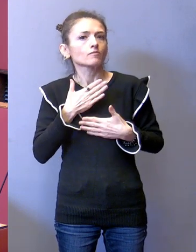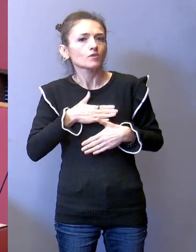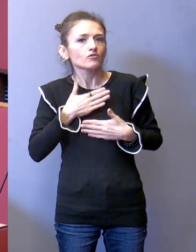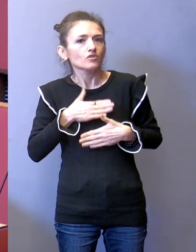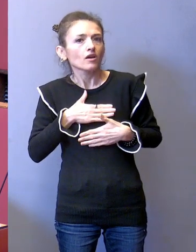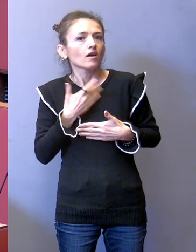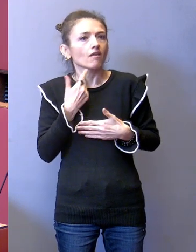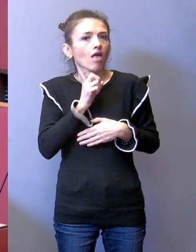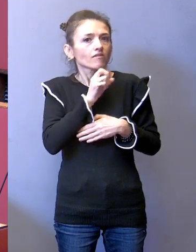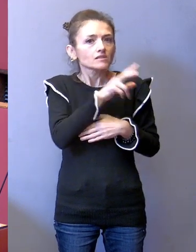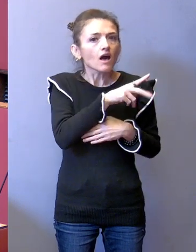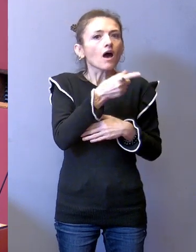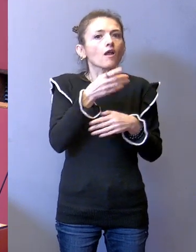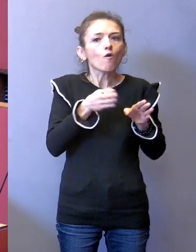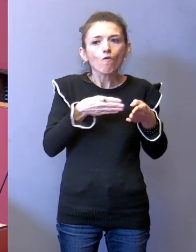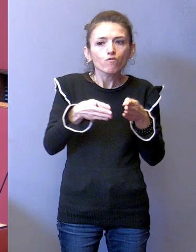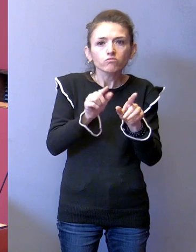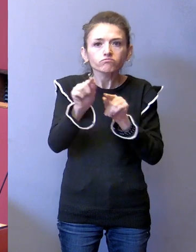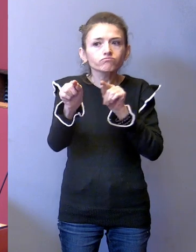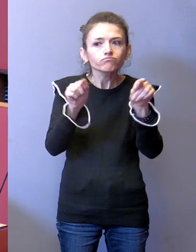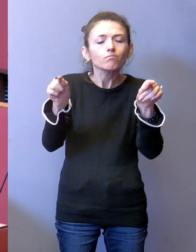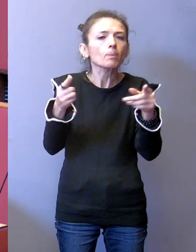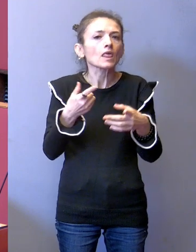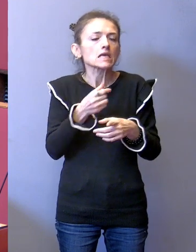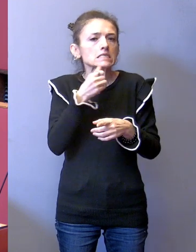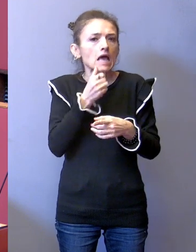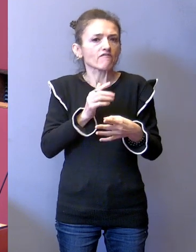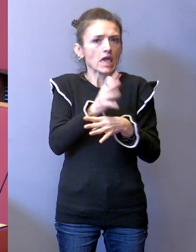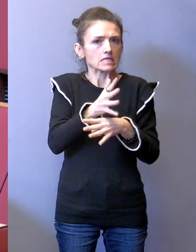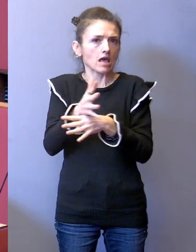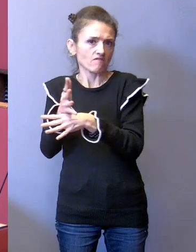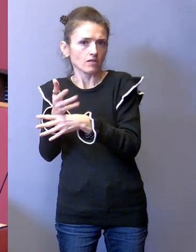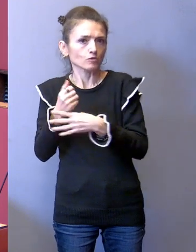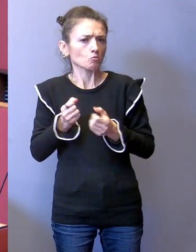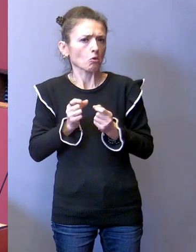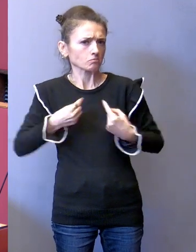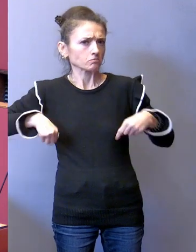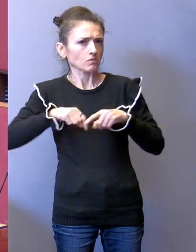tutte quelle presenze e tutti quei fiumi dove effettivamente c'è bisogno di un intervento grazie